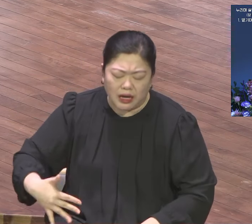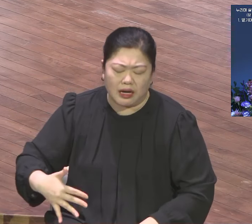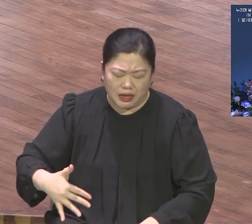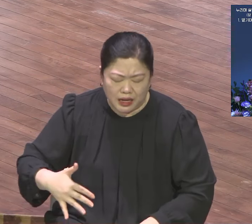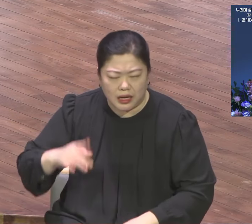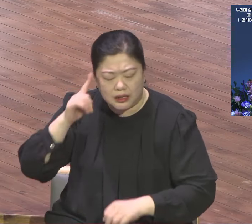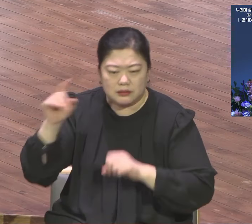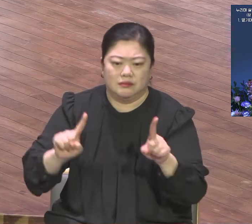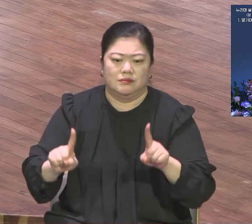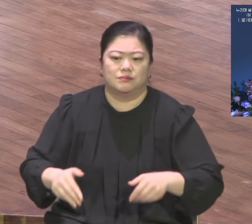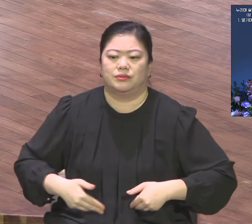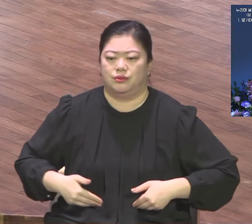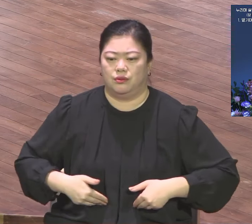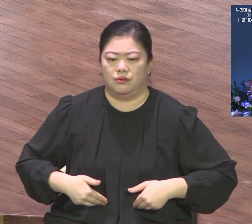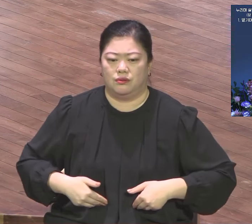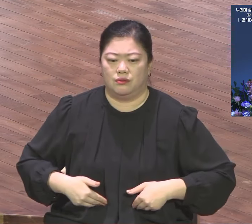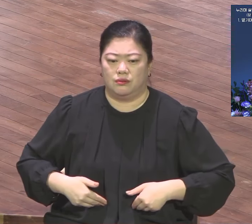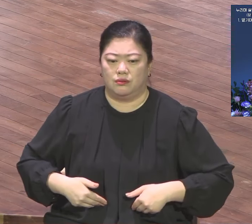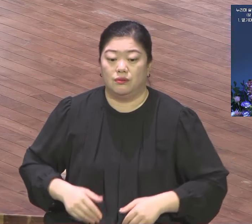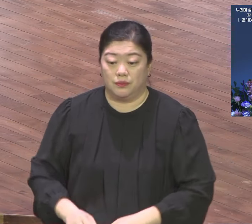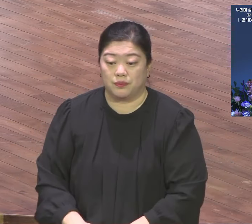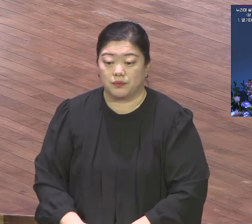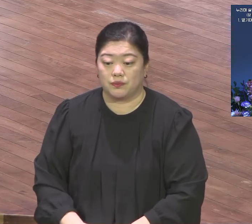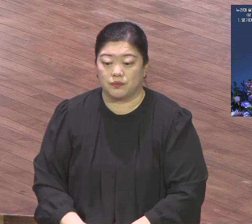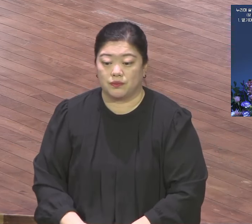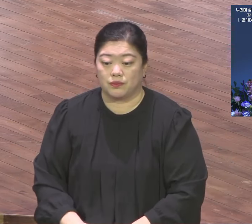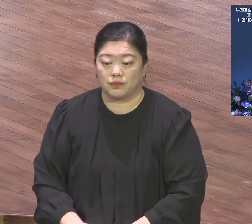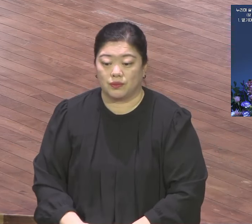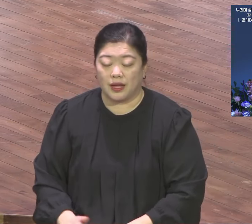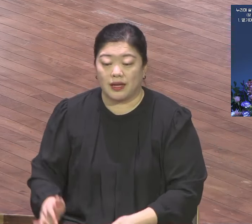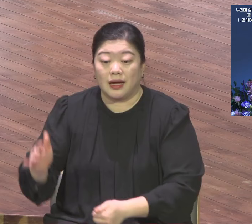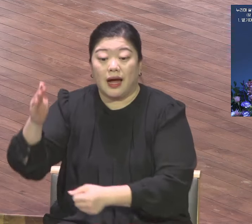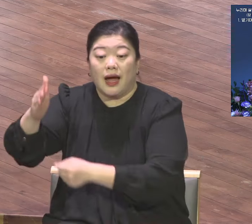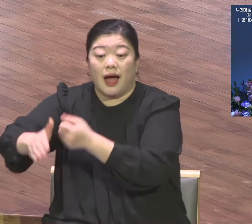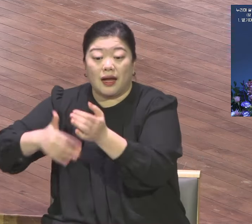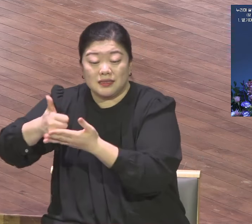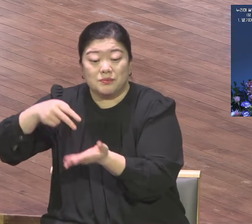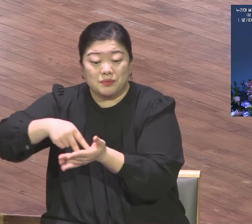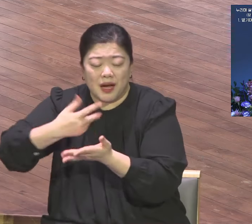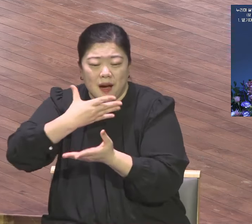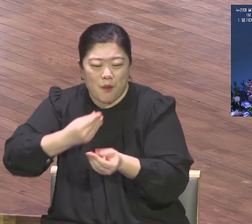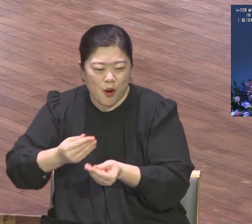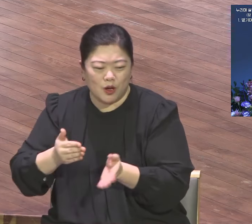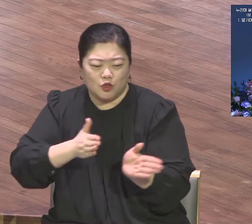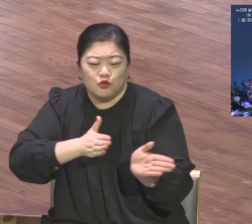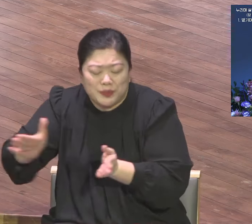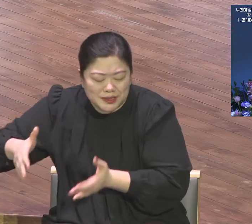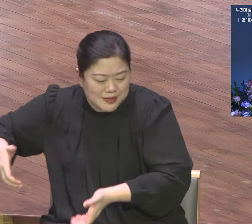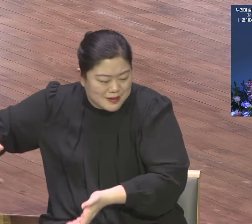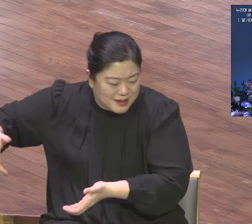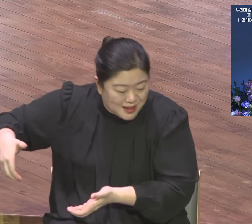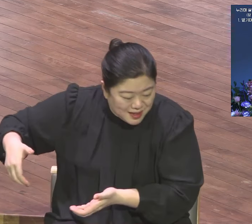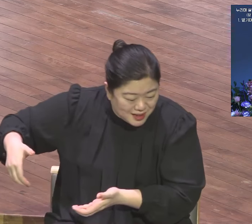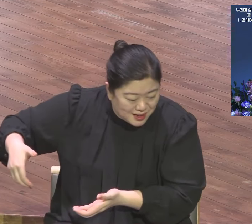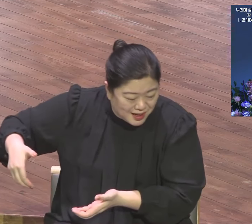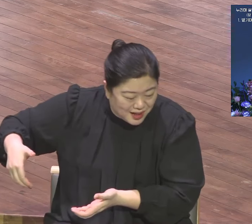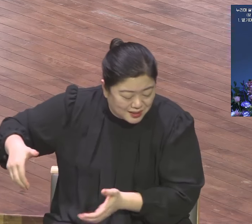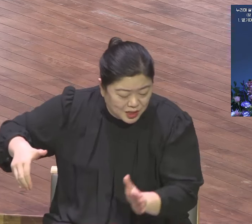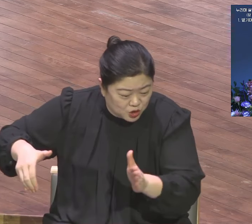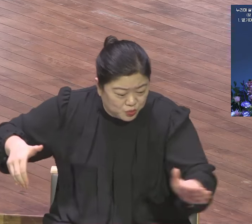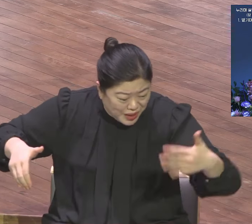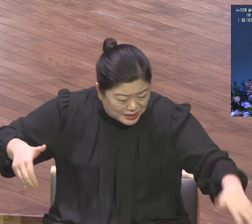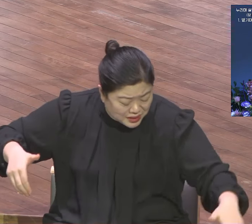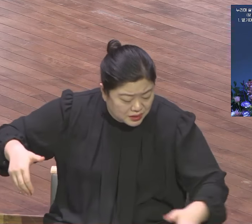하나님이 부어주신데 왜 안 주시느냐? 그릇되었어. 잘못돼가지고. 하나님의 말씀에